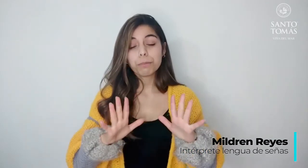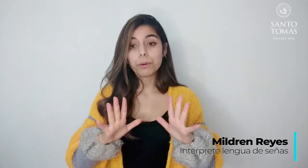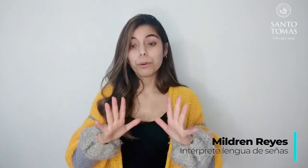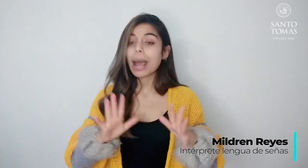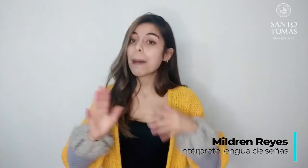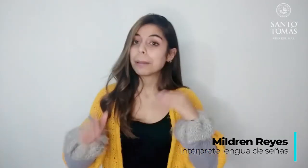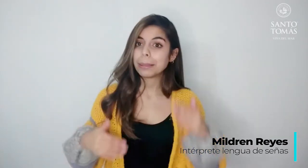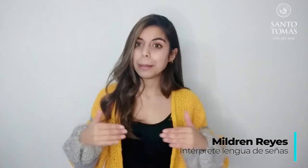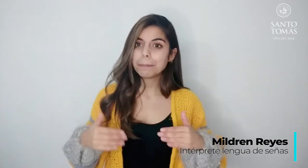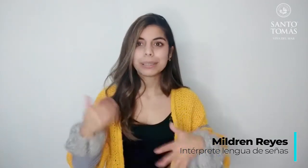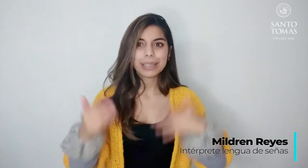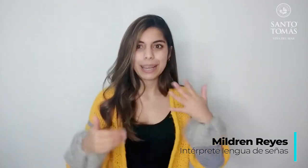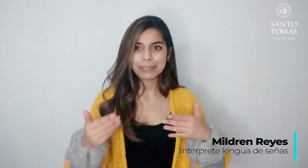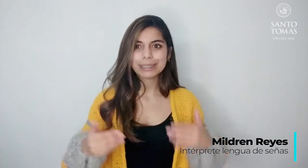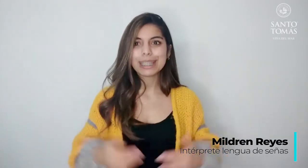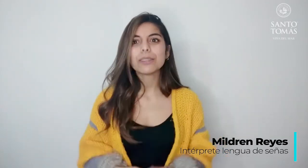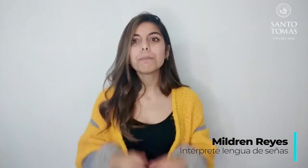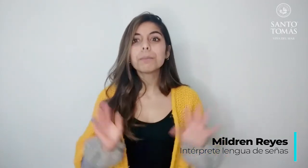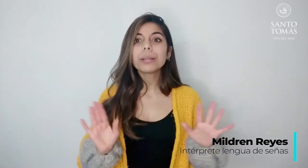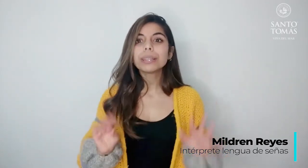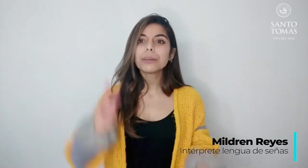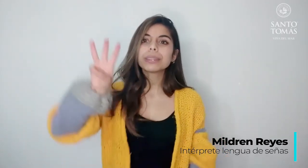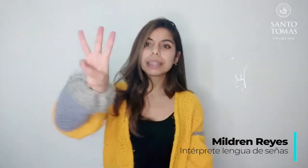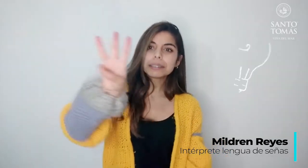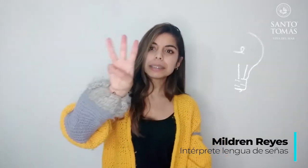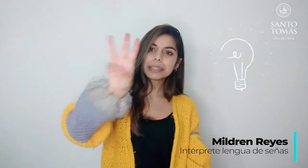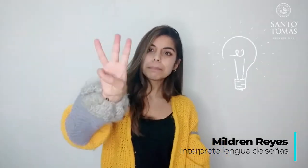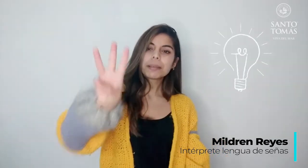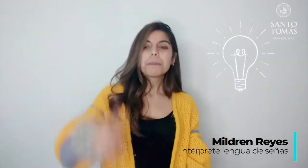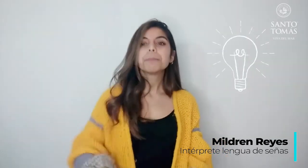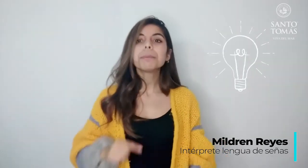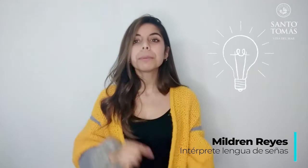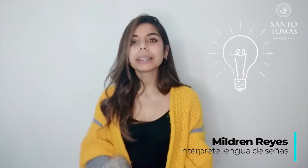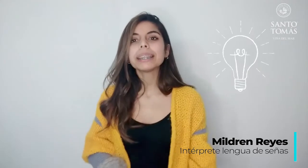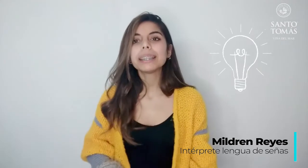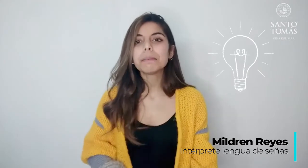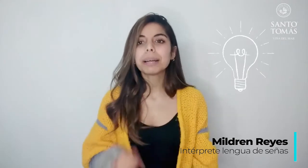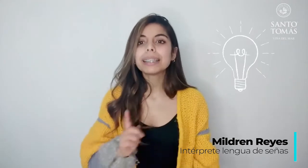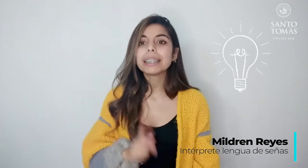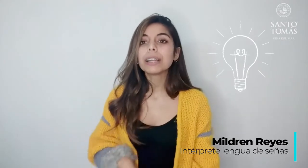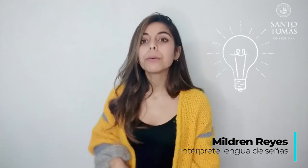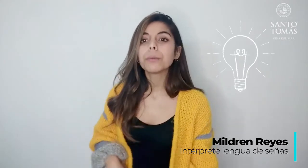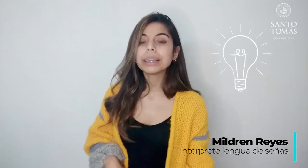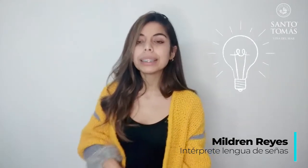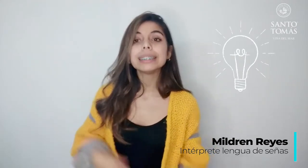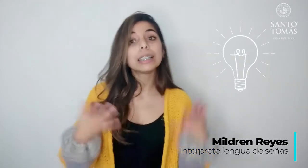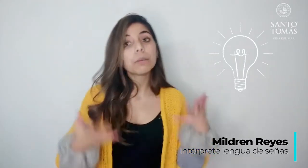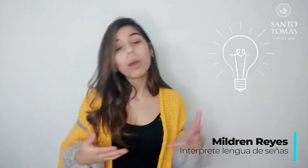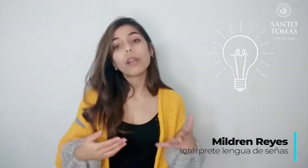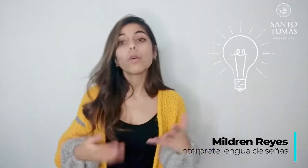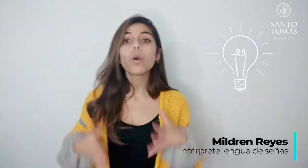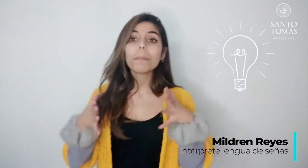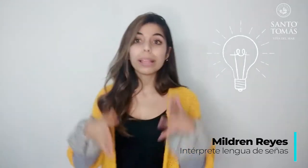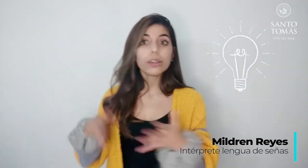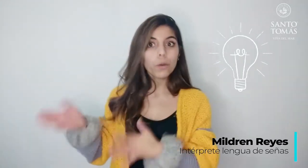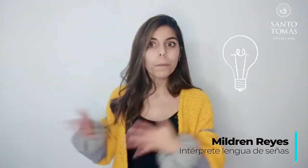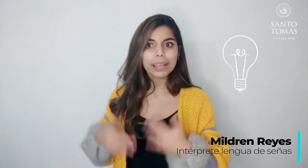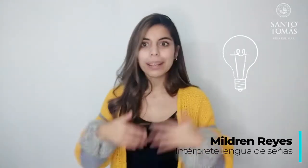por aprender, por seguir avanzando, pero les tengo tres tips muy importantes para tener en cuenta si tenemos algún compañero o compañera que